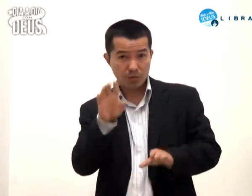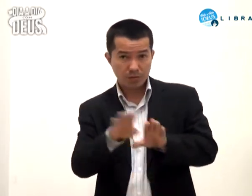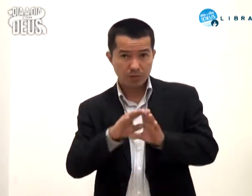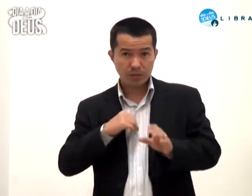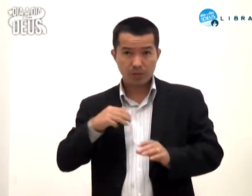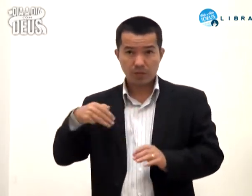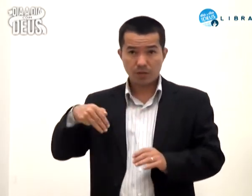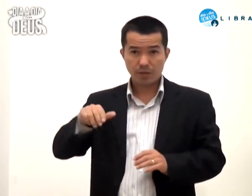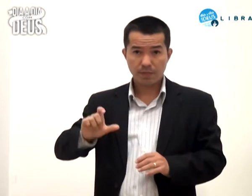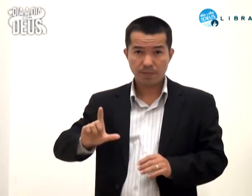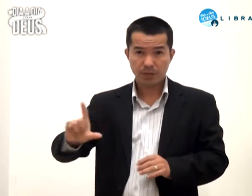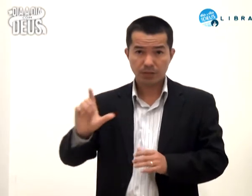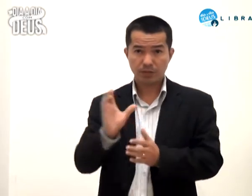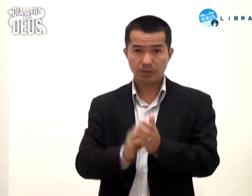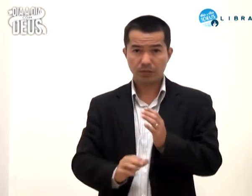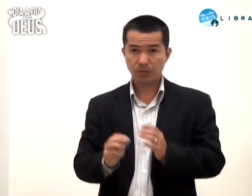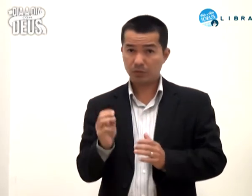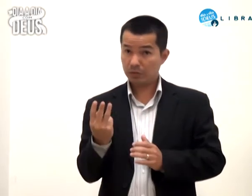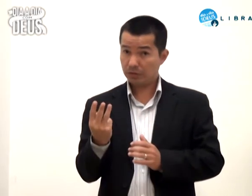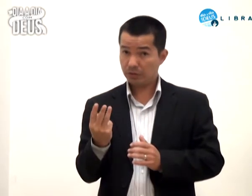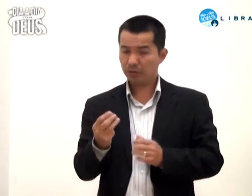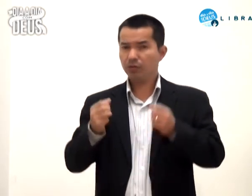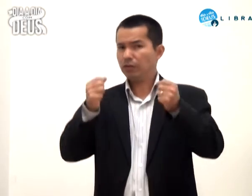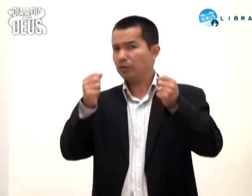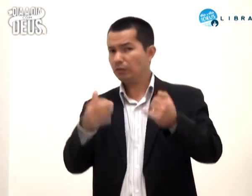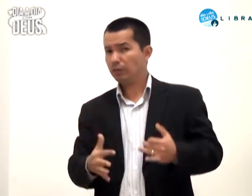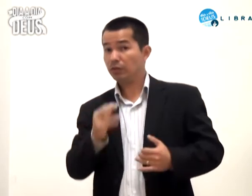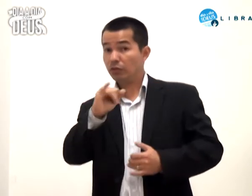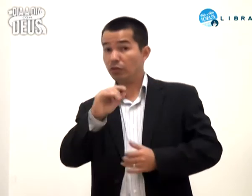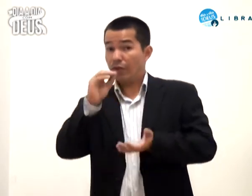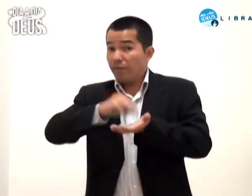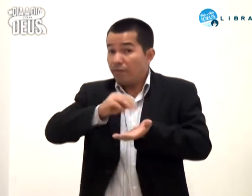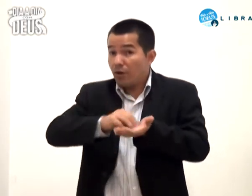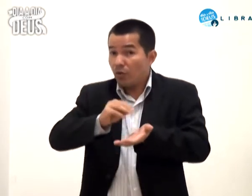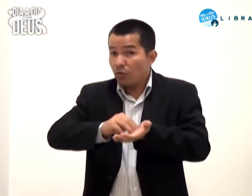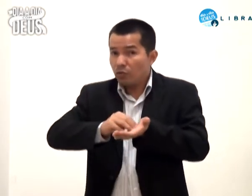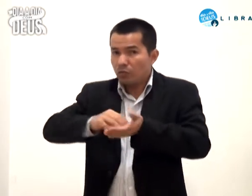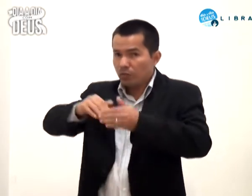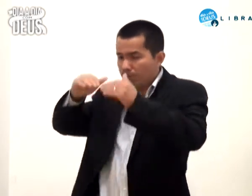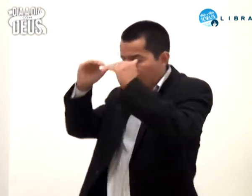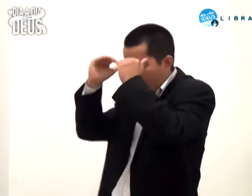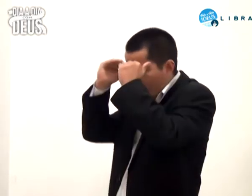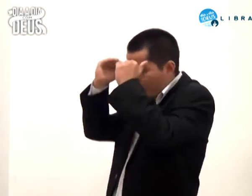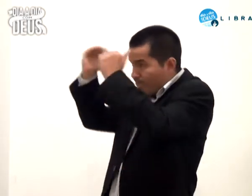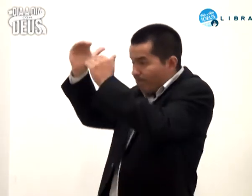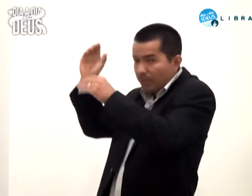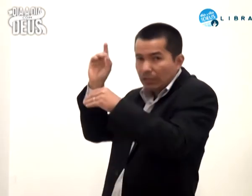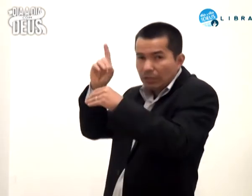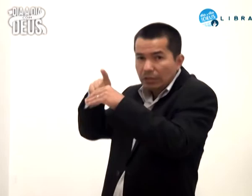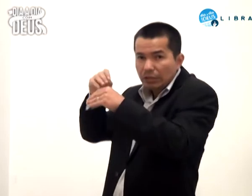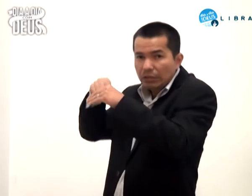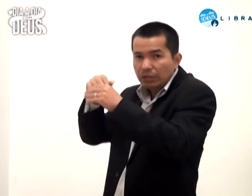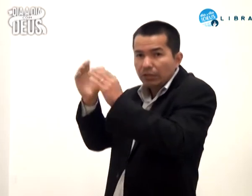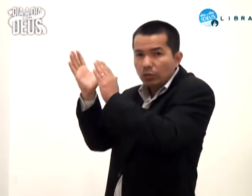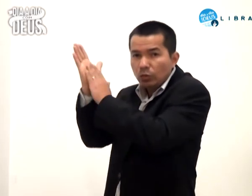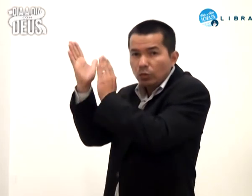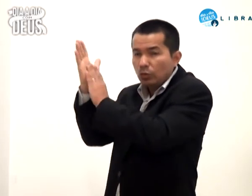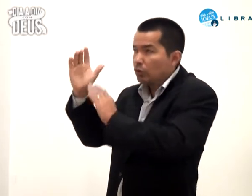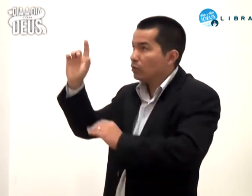gente não pratica essa visão do senhorio, há uma consequência. Se Deus não